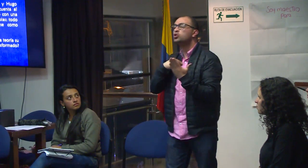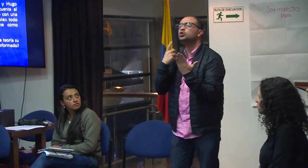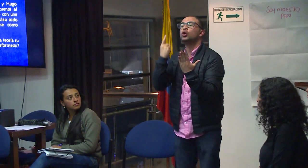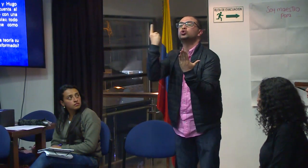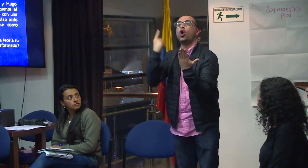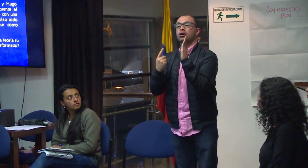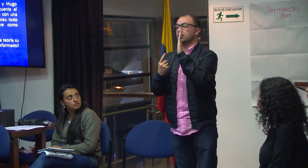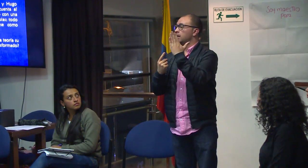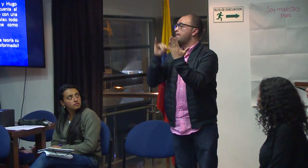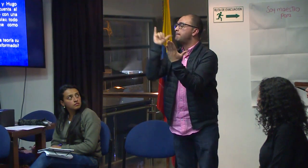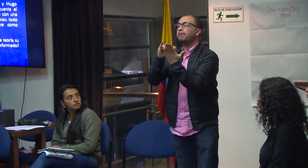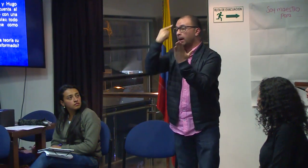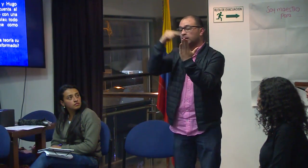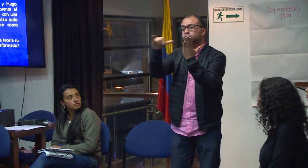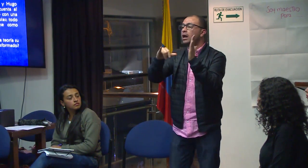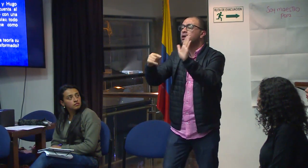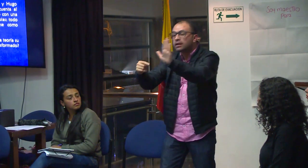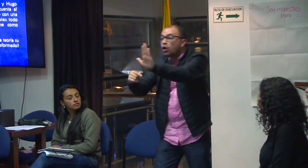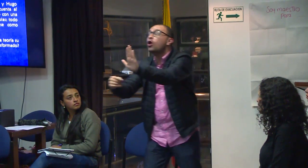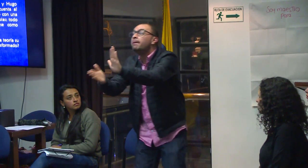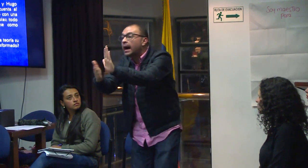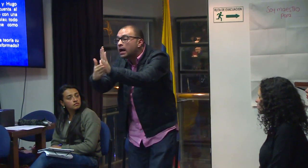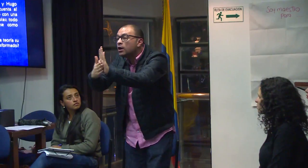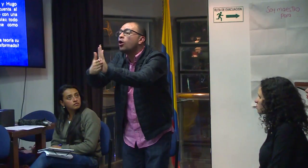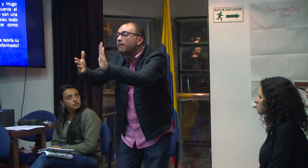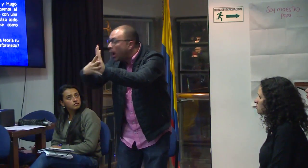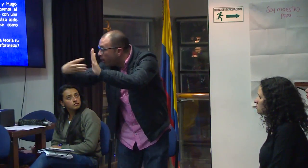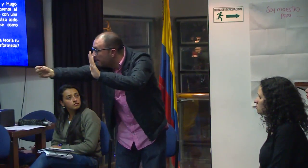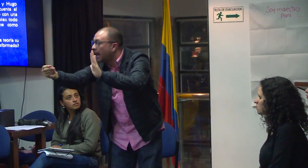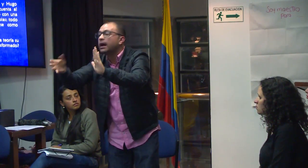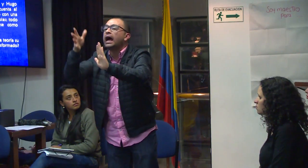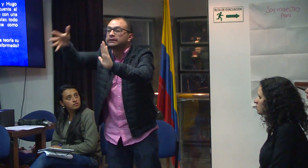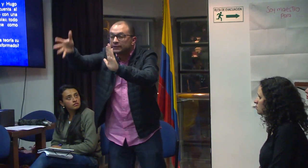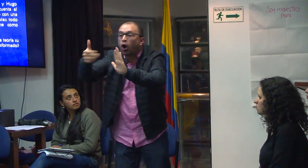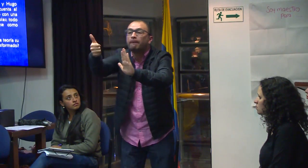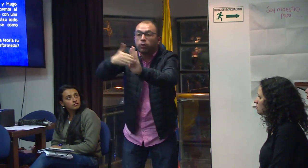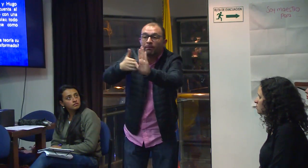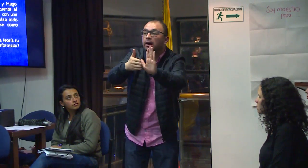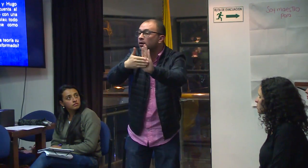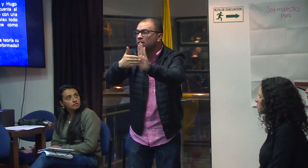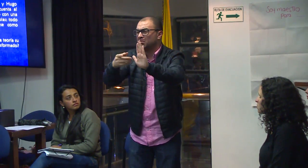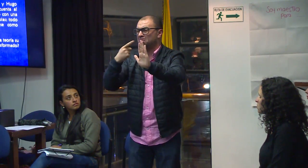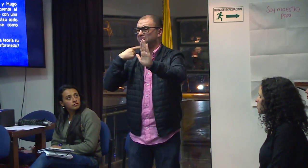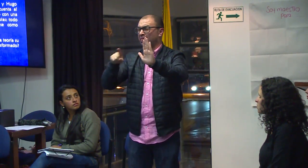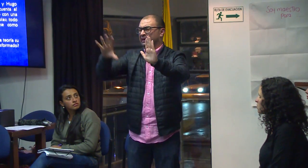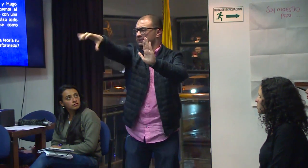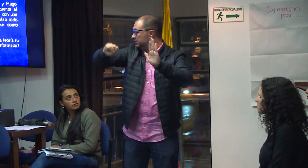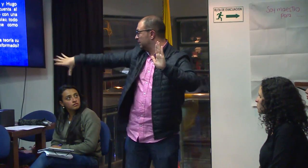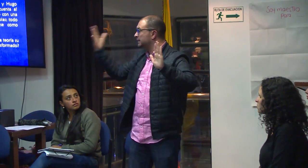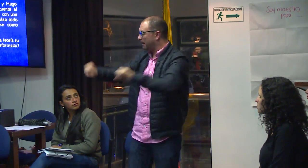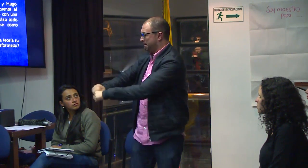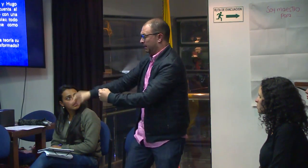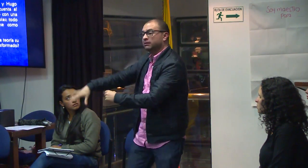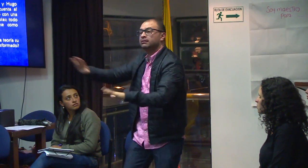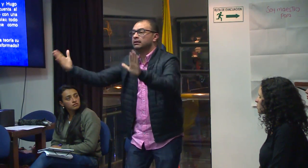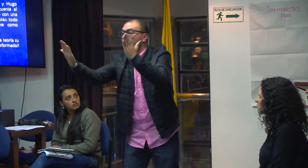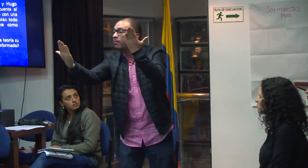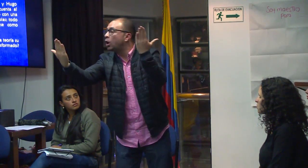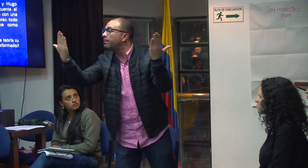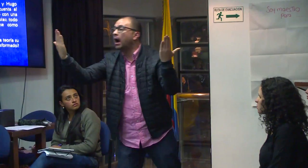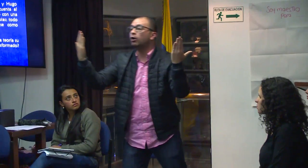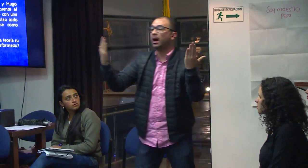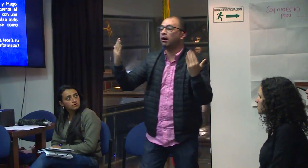nos miráramos en el espejo, pues le voy a mostrar quién soy yo, y usted me va a mostrar a través de ese reflejo quién